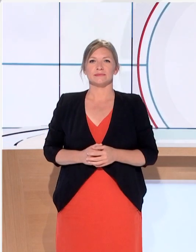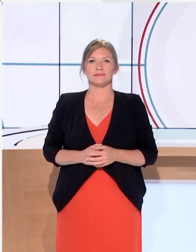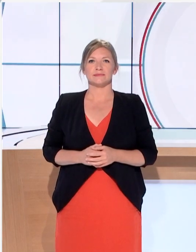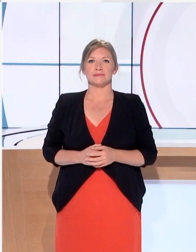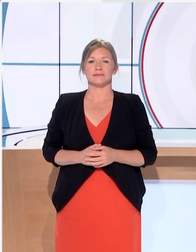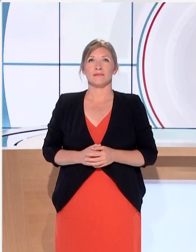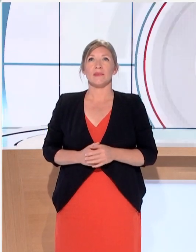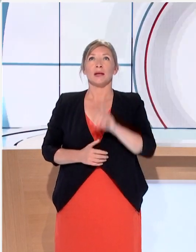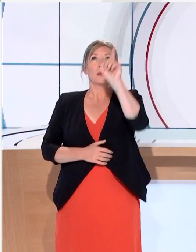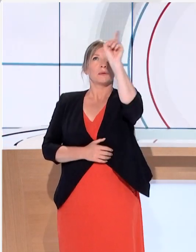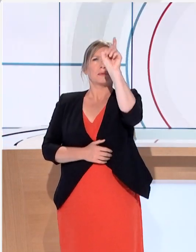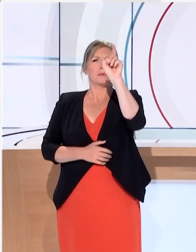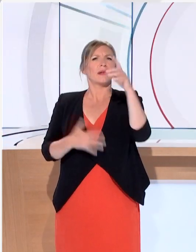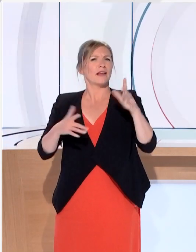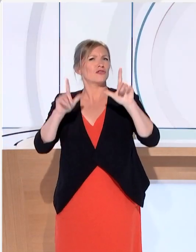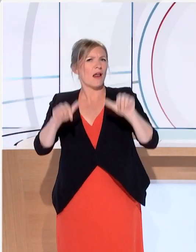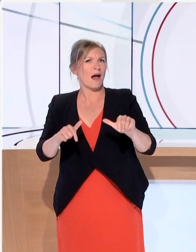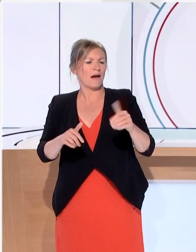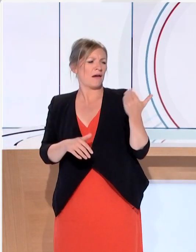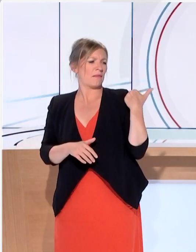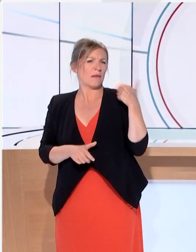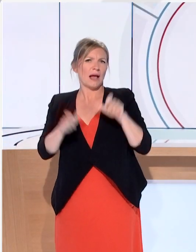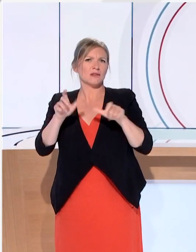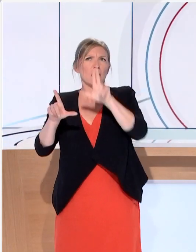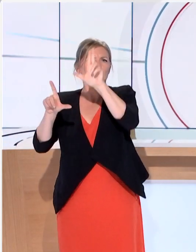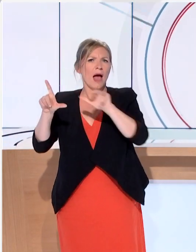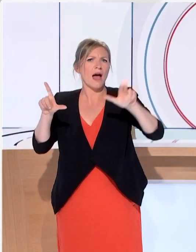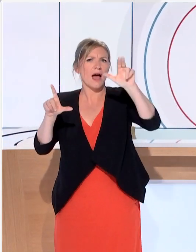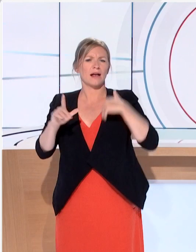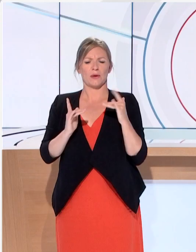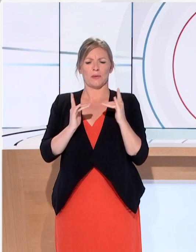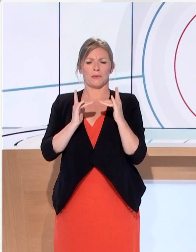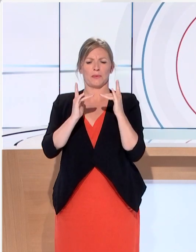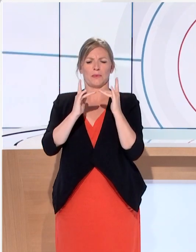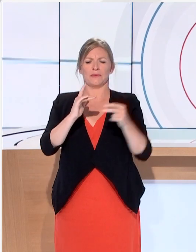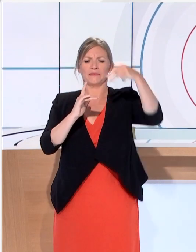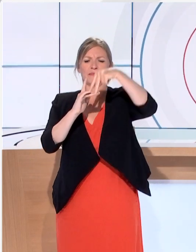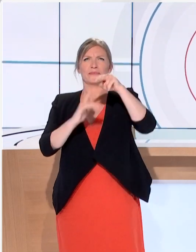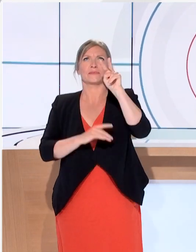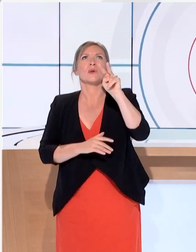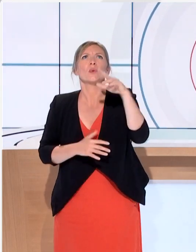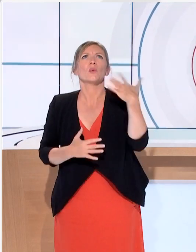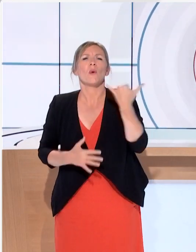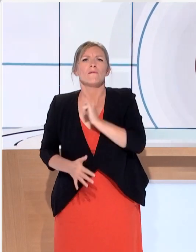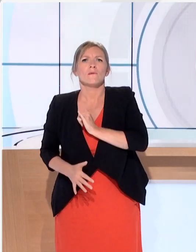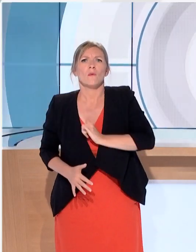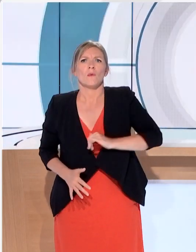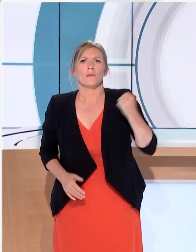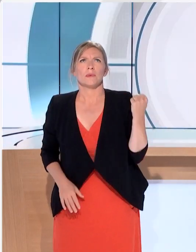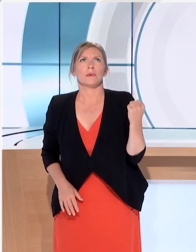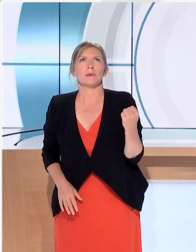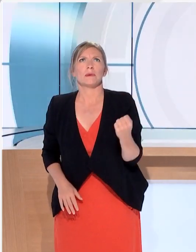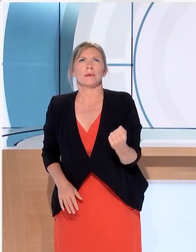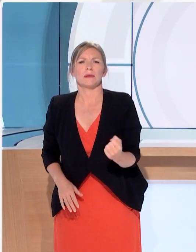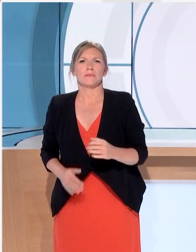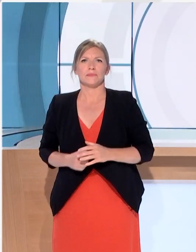Cette fissure, elle existait, elle s'est aggravée. Les restaurateurs de peinture, en montant leurs échafaudages, ont pu constater l'aggravation de la fissure et donc